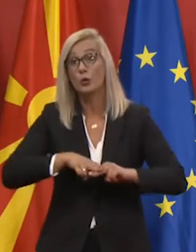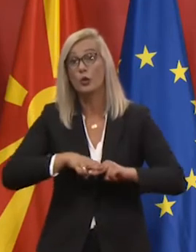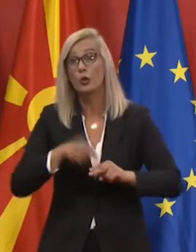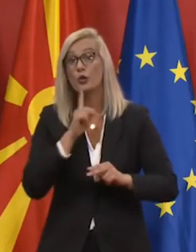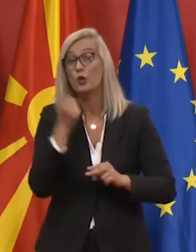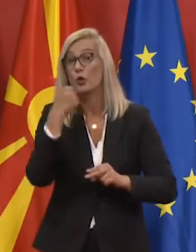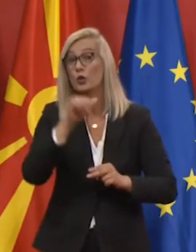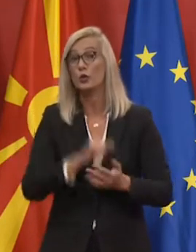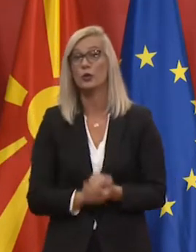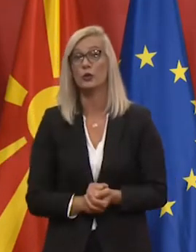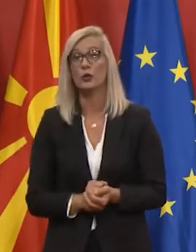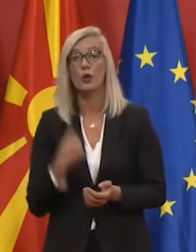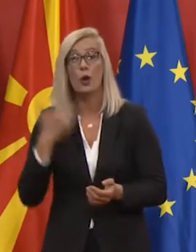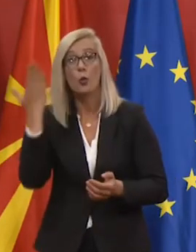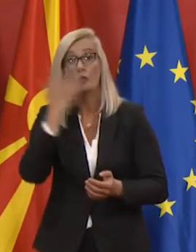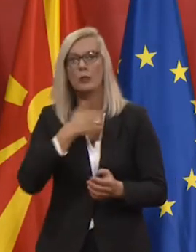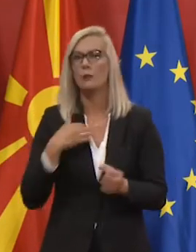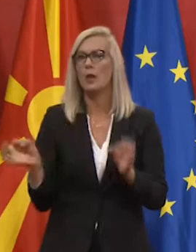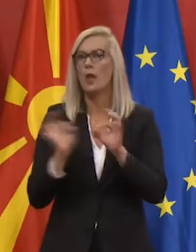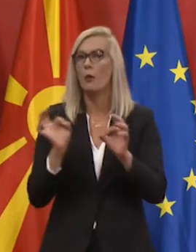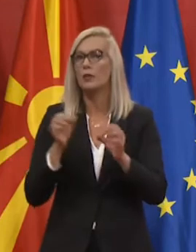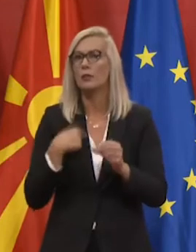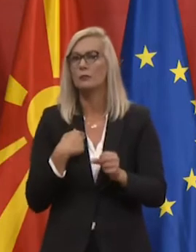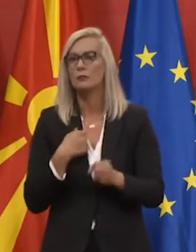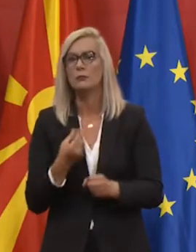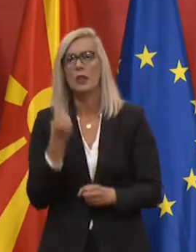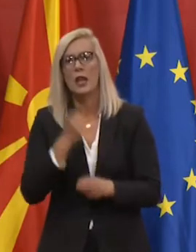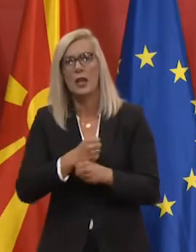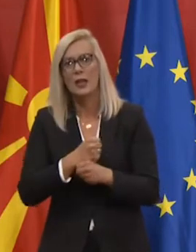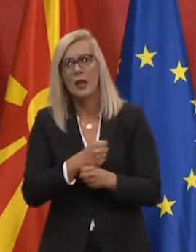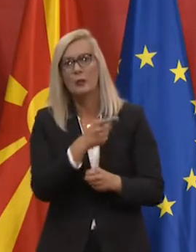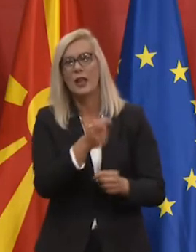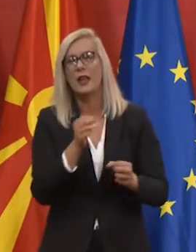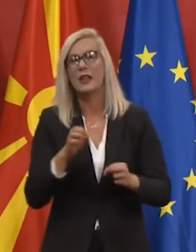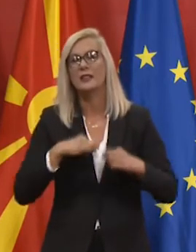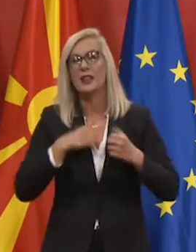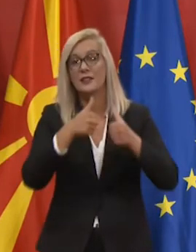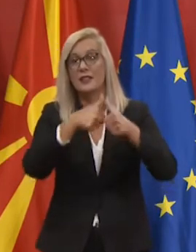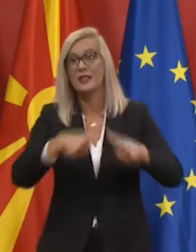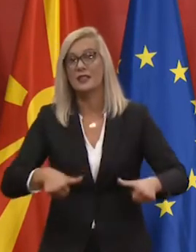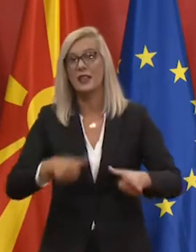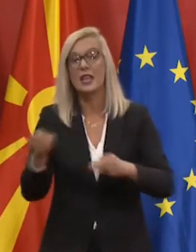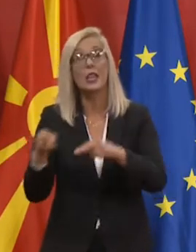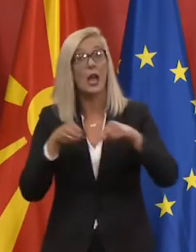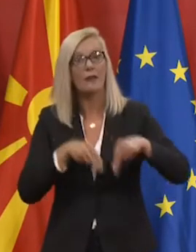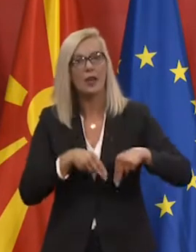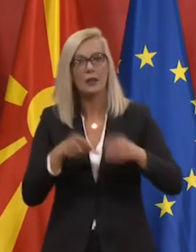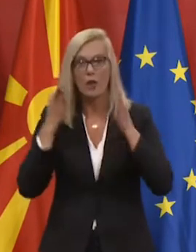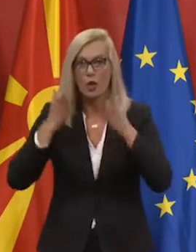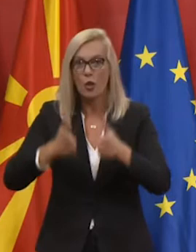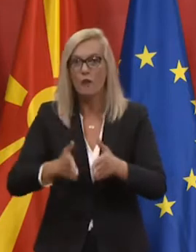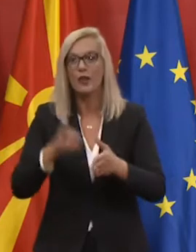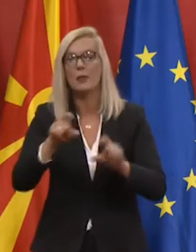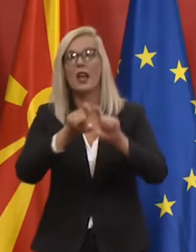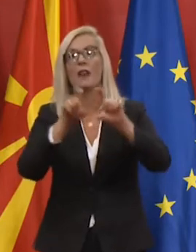со кои што успеавме да обезбедиме функционалност на здравствениот систем и да ја вратиме довербата